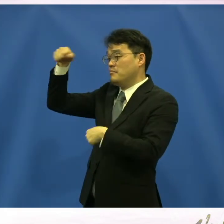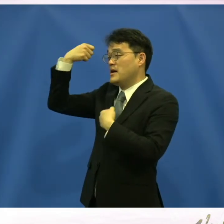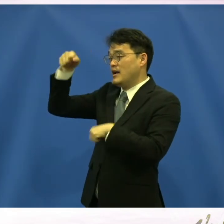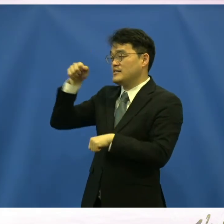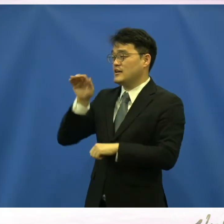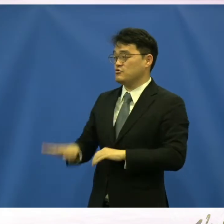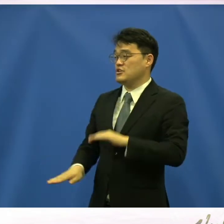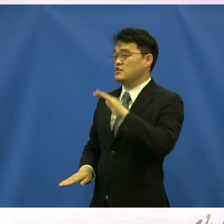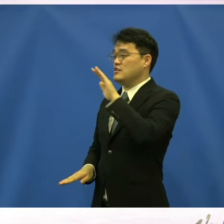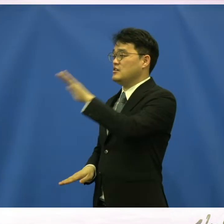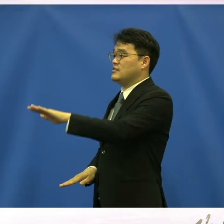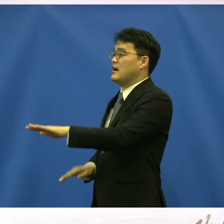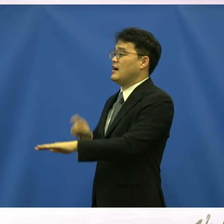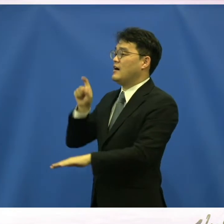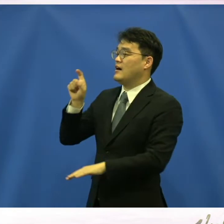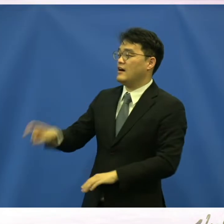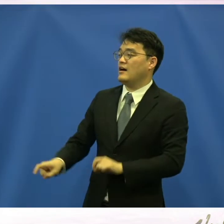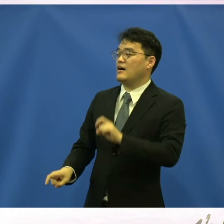주님 발같이